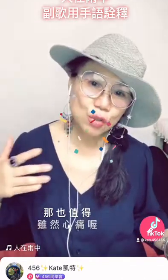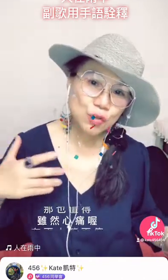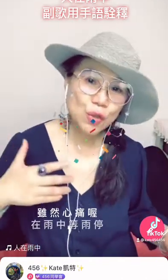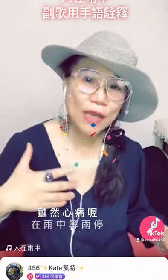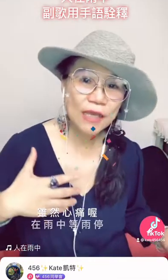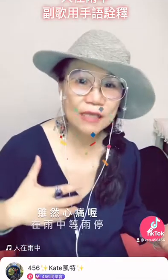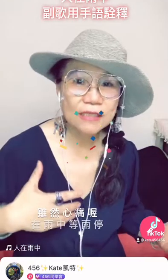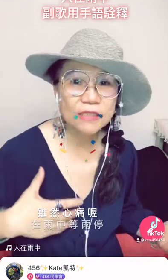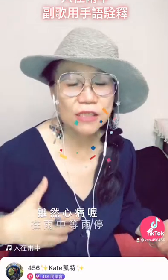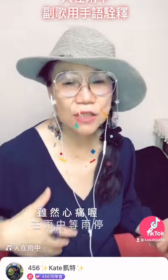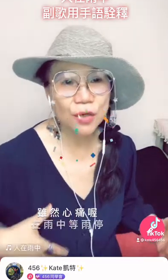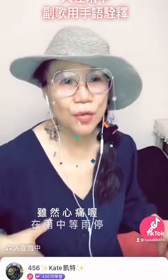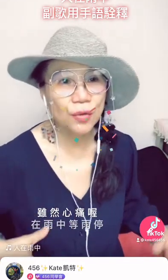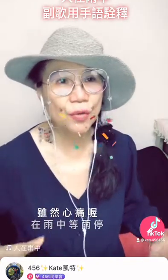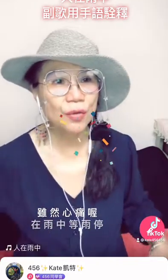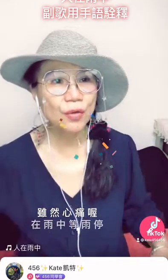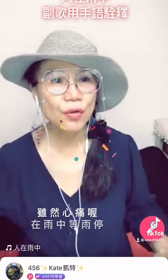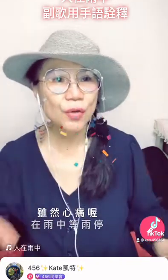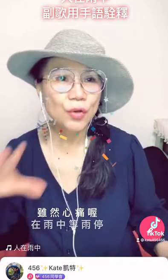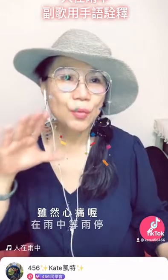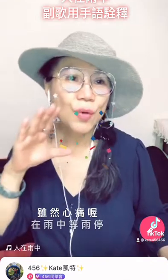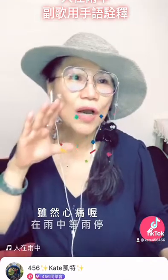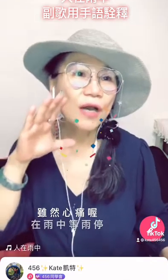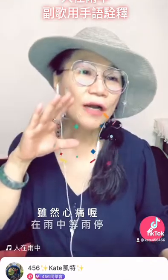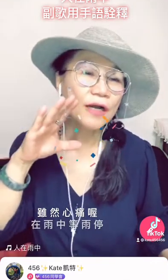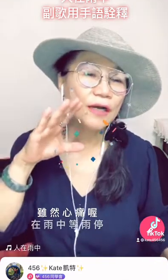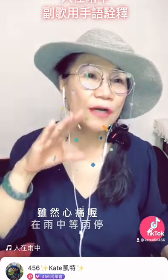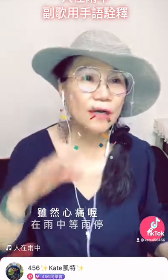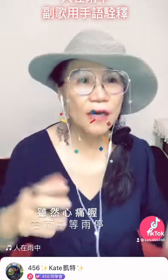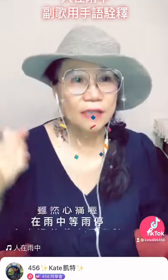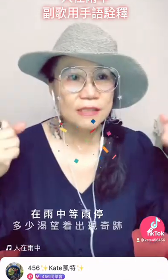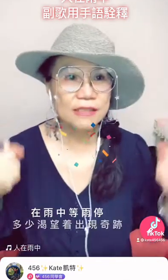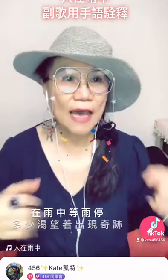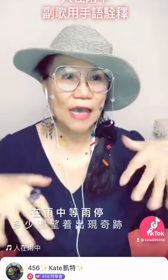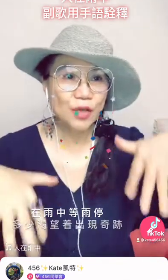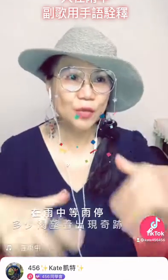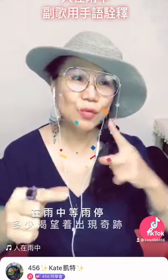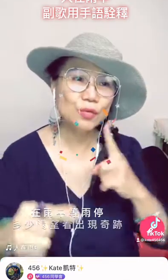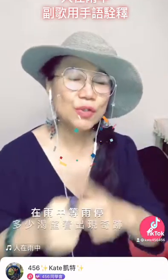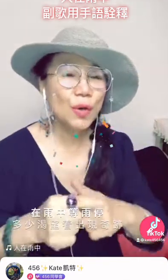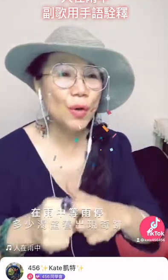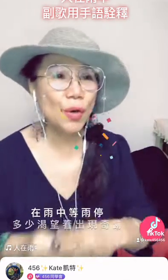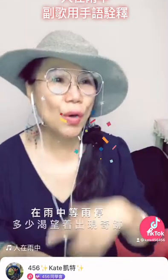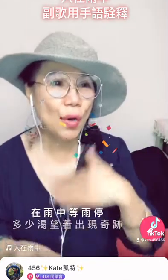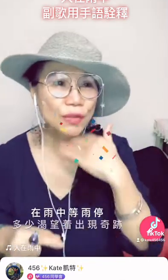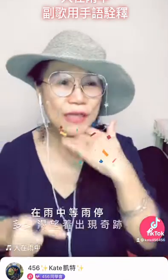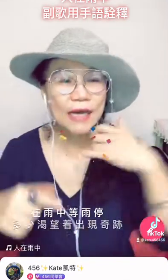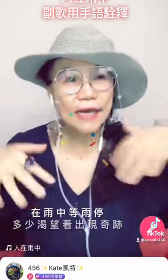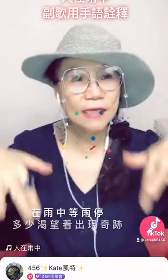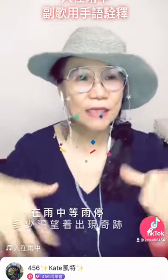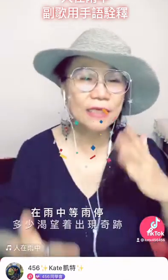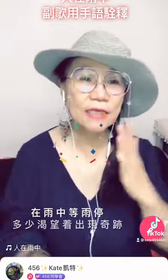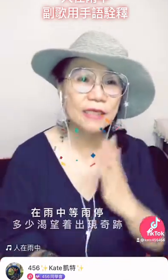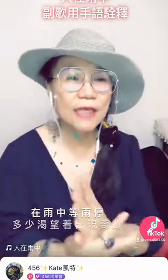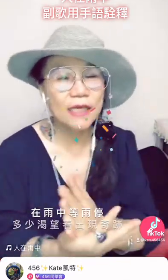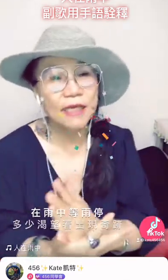睡在心中。我在雨中等